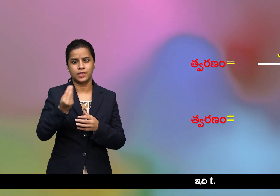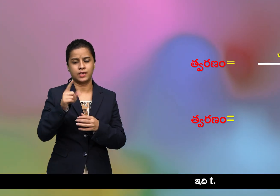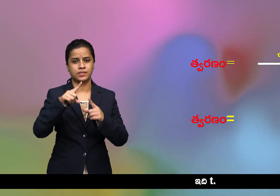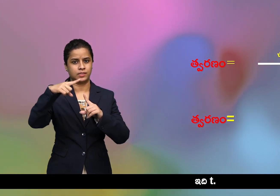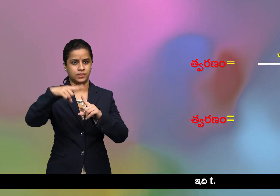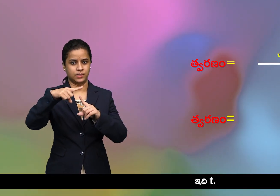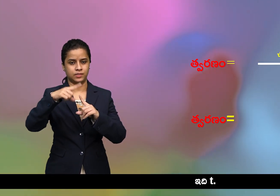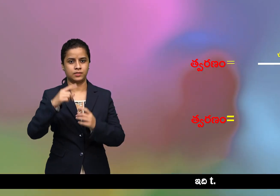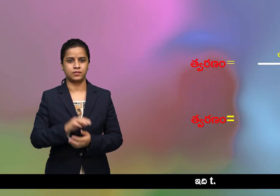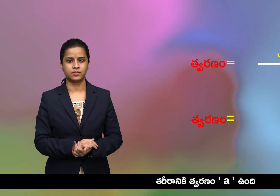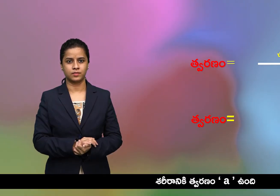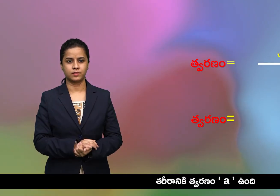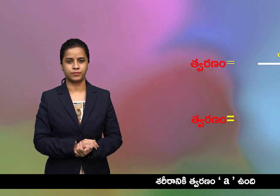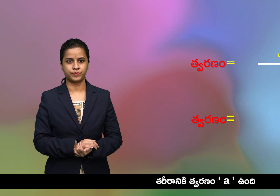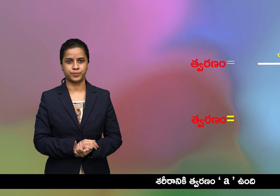t.